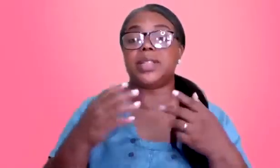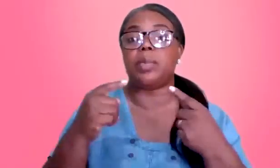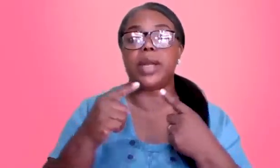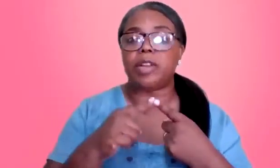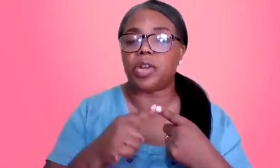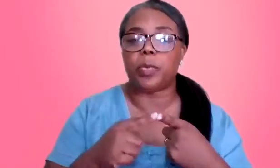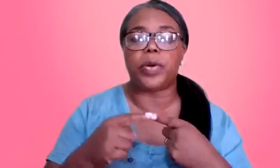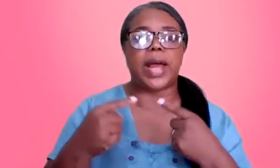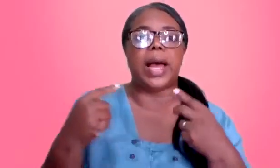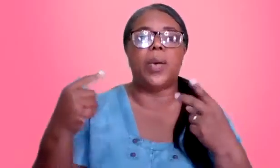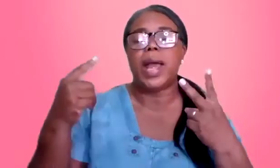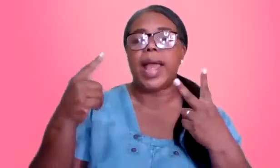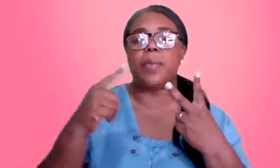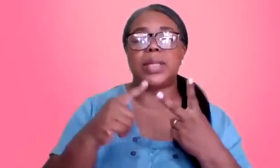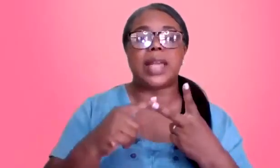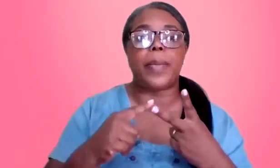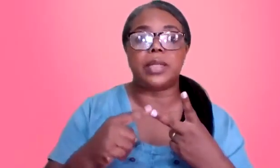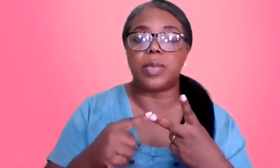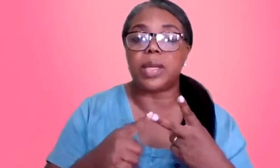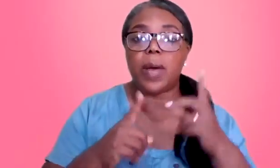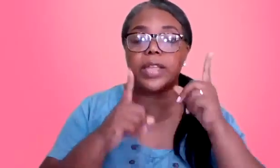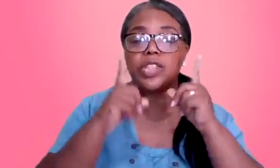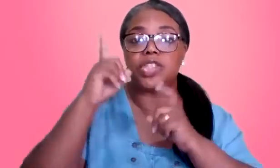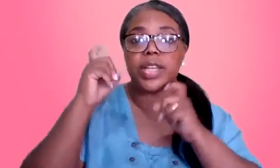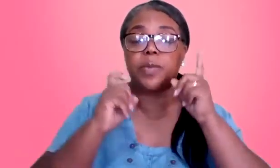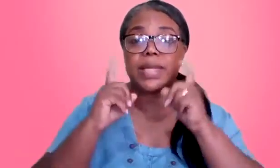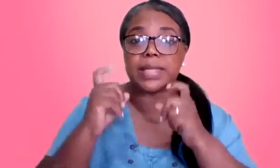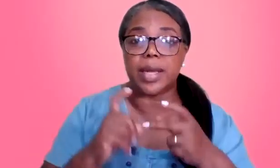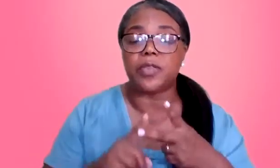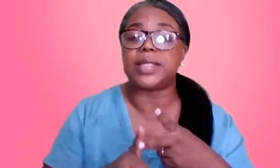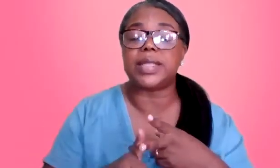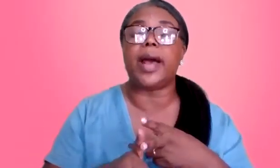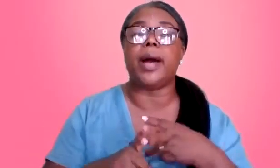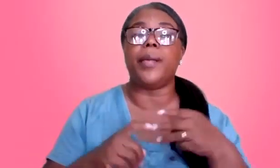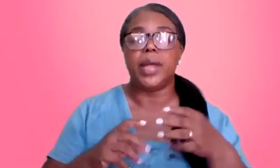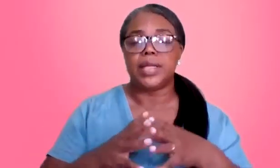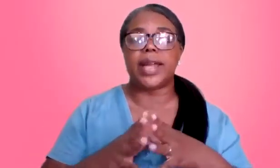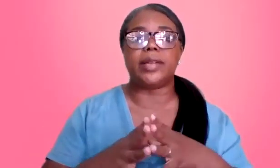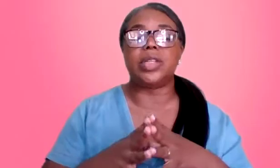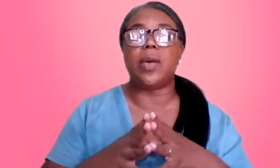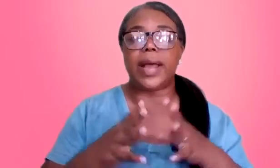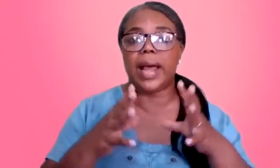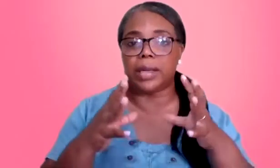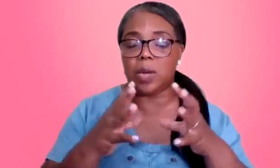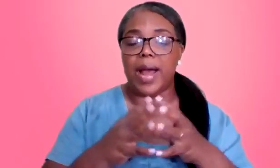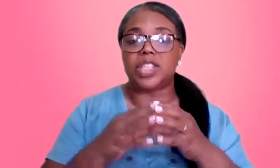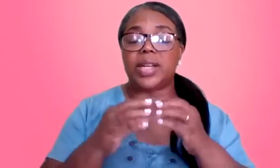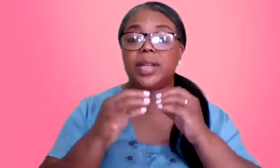uma linguagem corporal, ela pode ser apenas uma linguagem de expressão facial, certo? Então, a linguagem, ela não